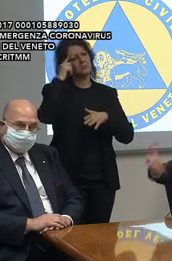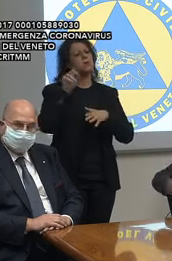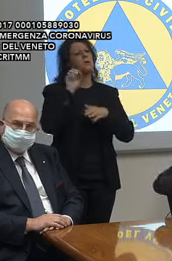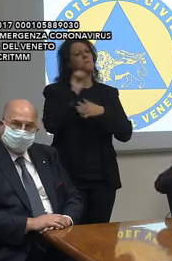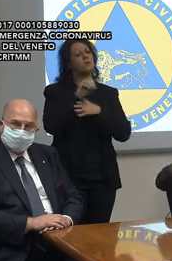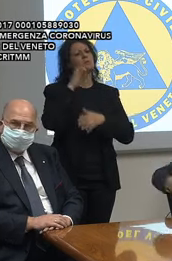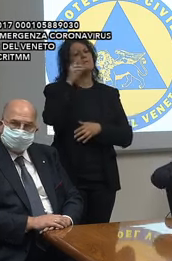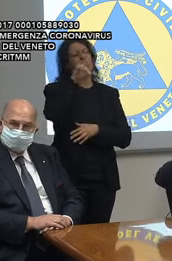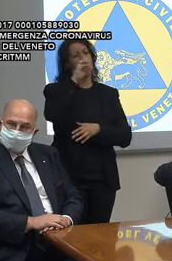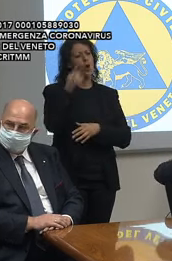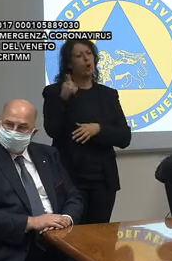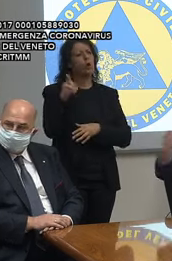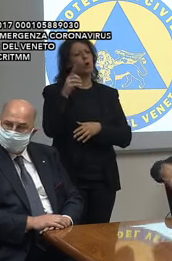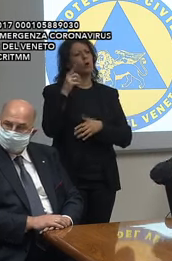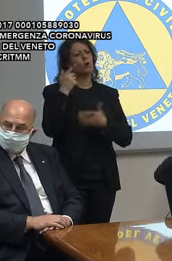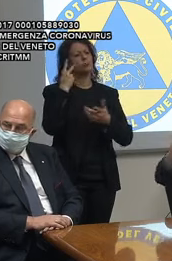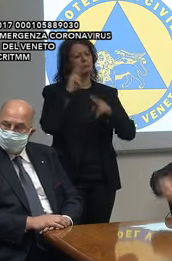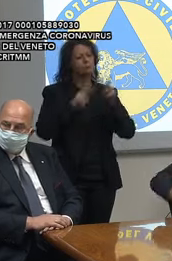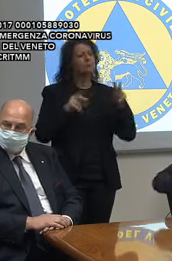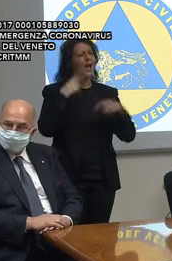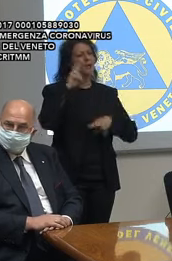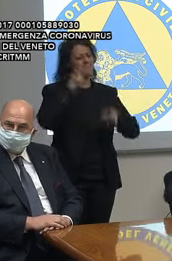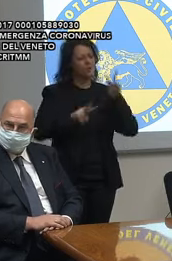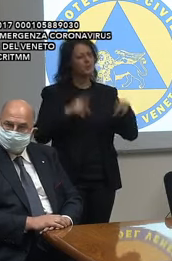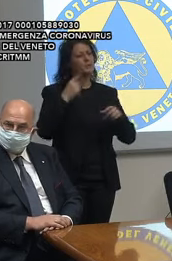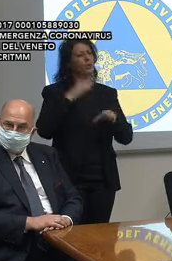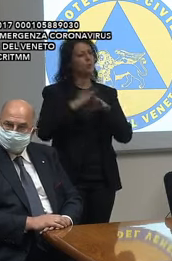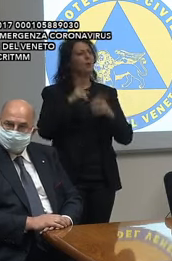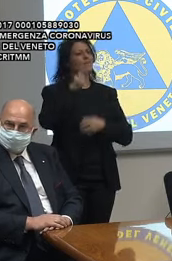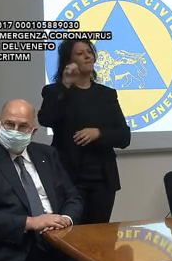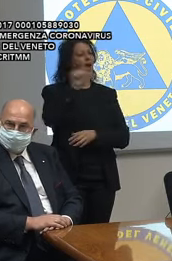le partite della VAS, delle valutazioni,